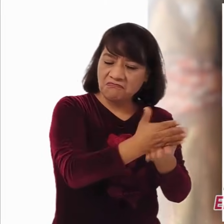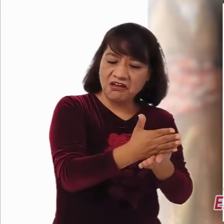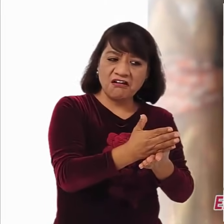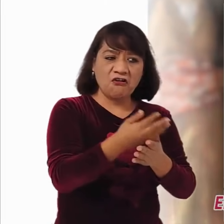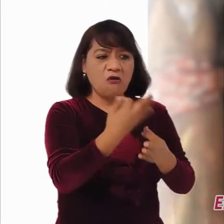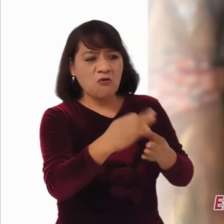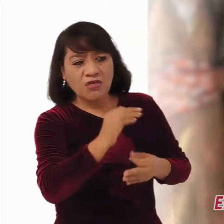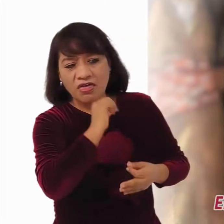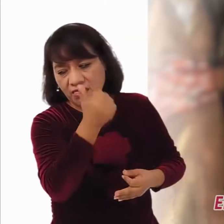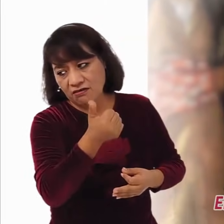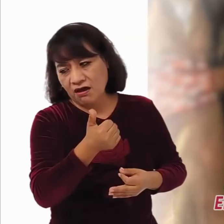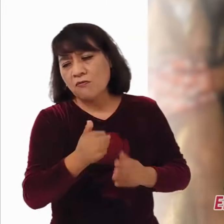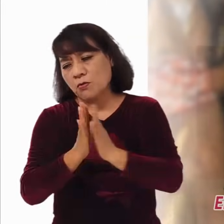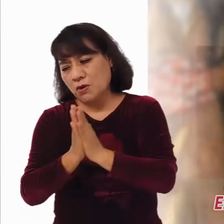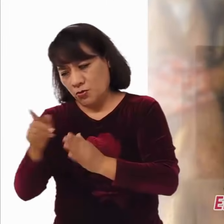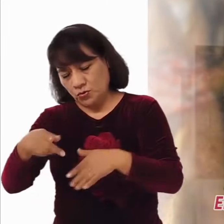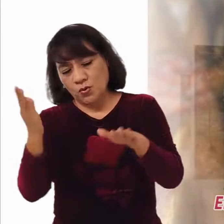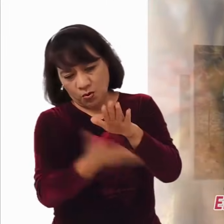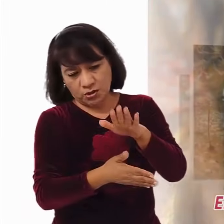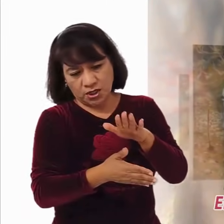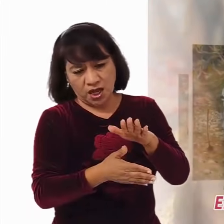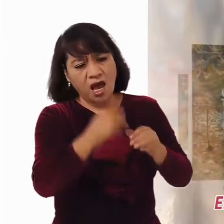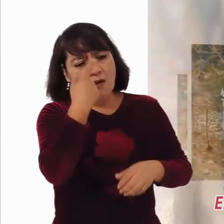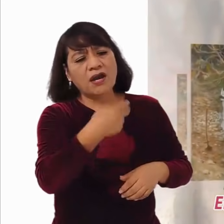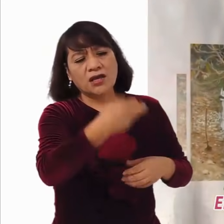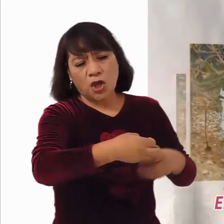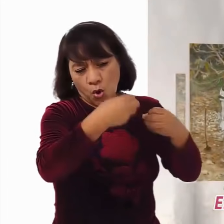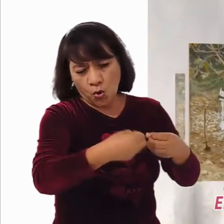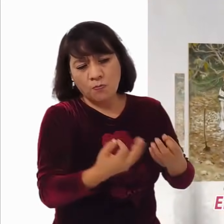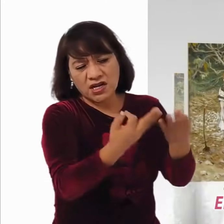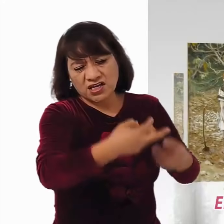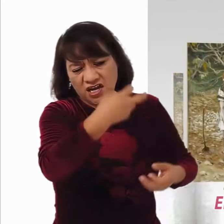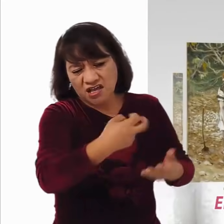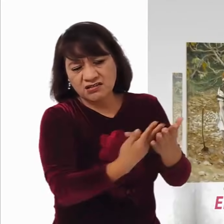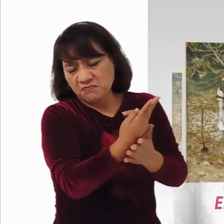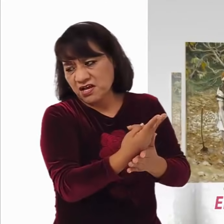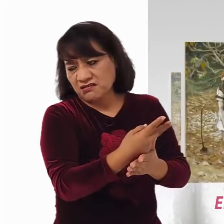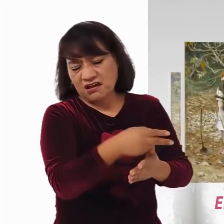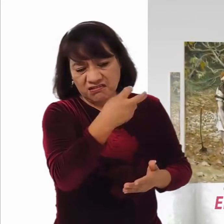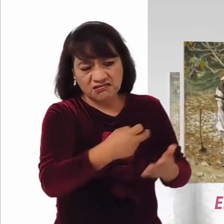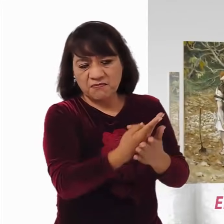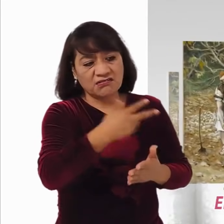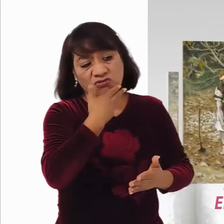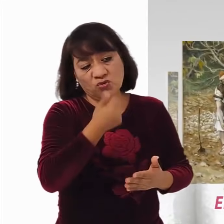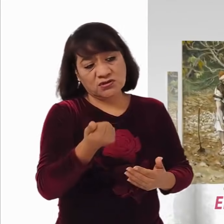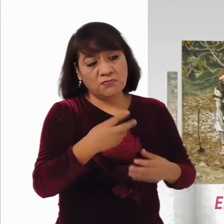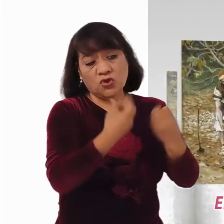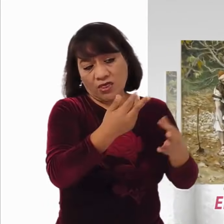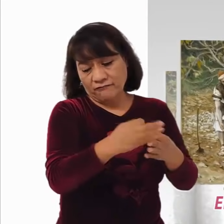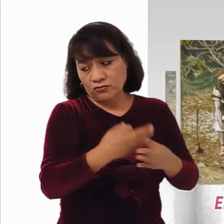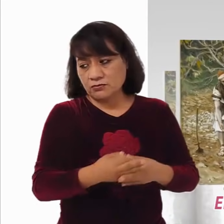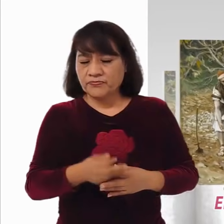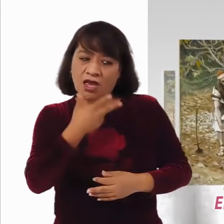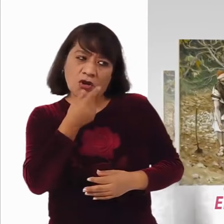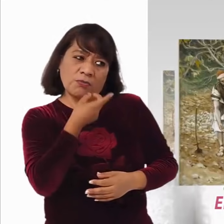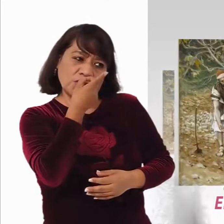higuera y no los he encontrado. Córtala. ¿Para qué ocupa la tierra inútilmente? El viñador le